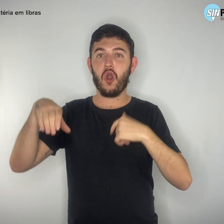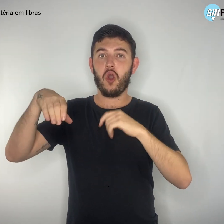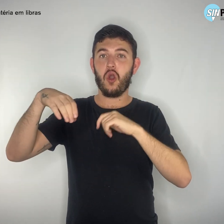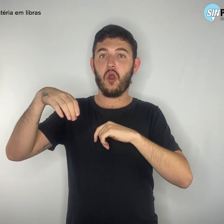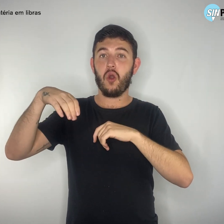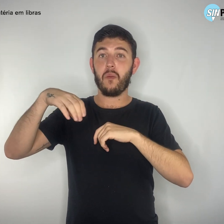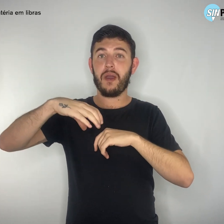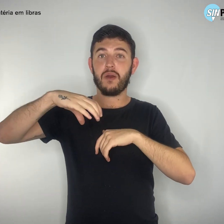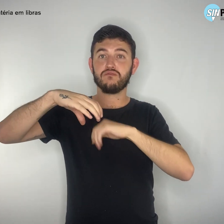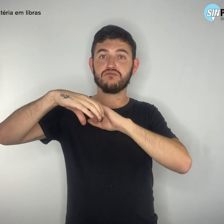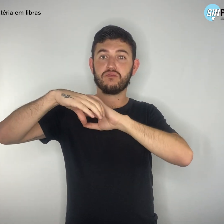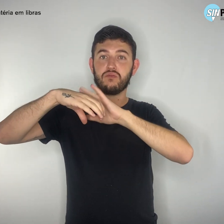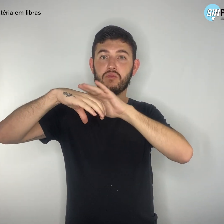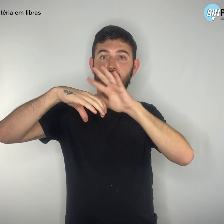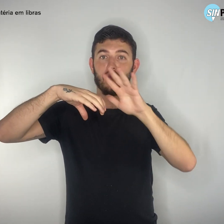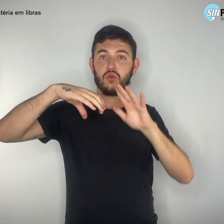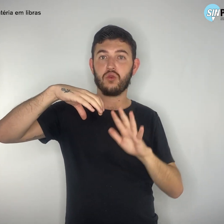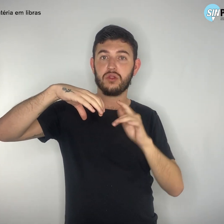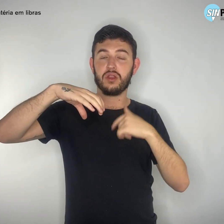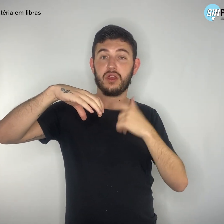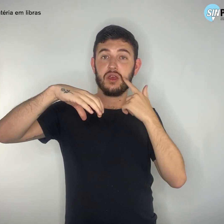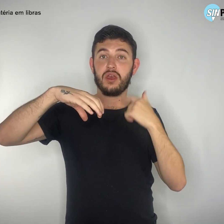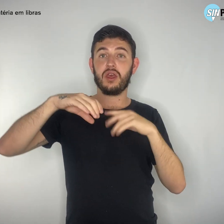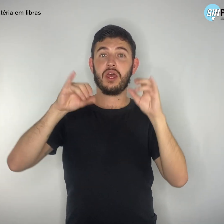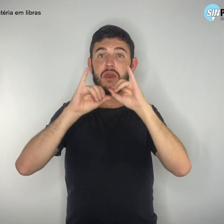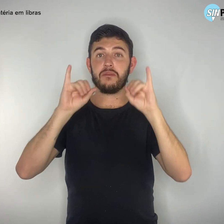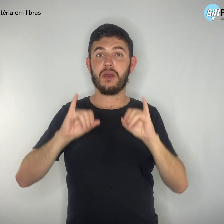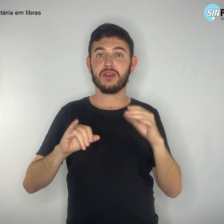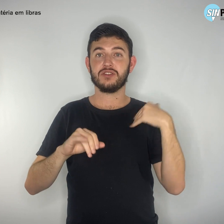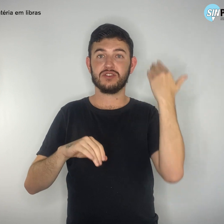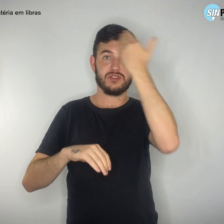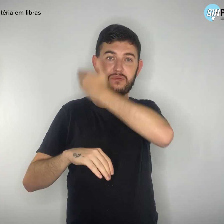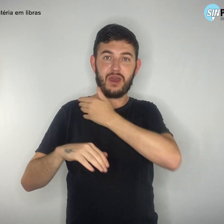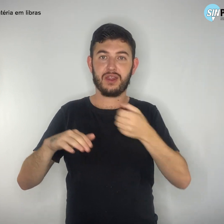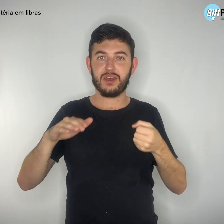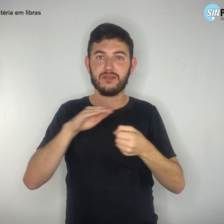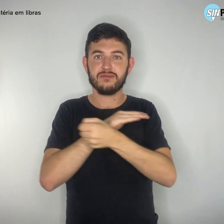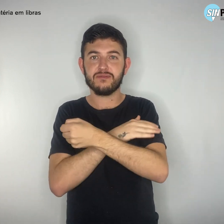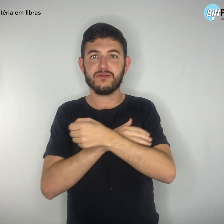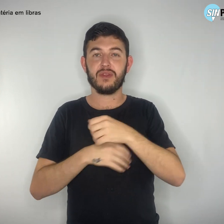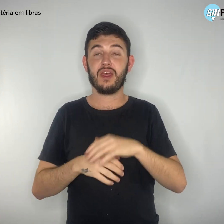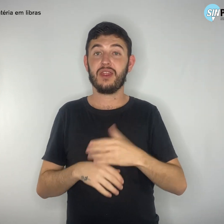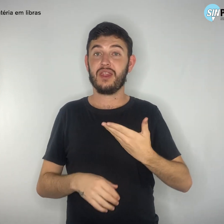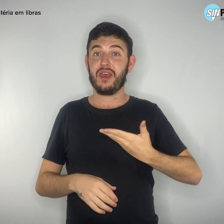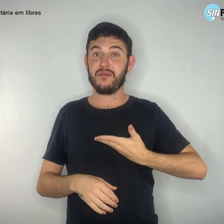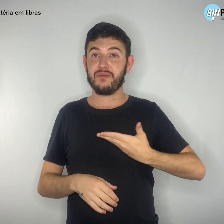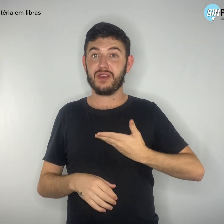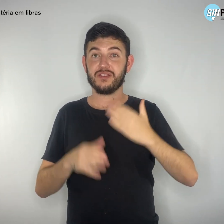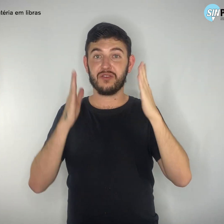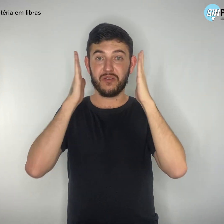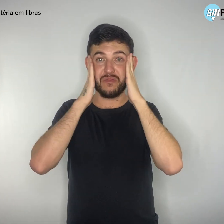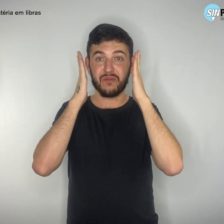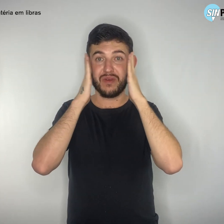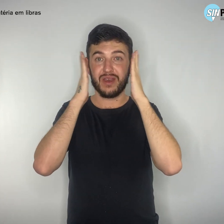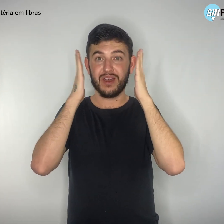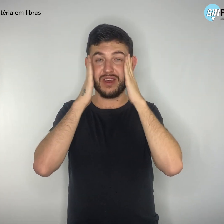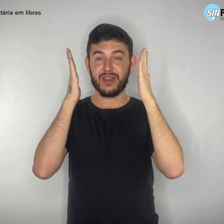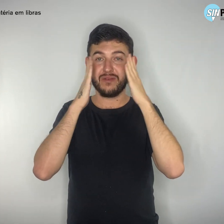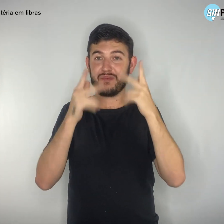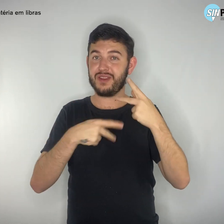As amigas souberam e a encheram de imagens. Ela sempre tirava fotos da gruta e mandava